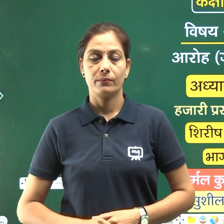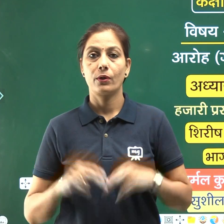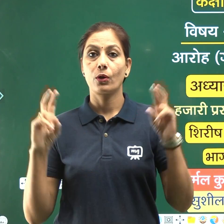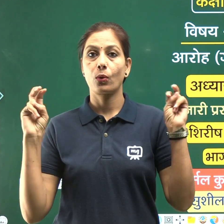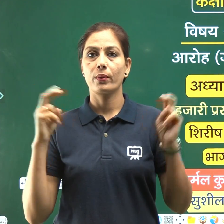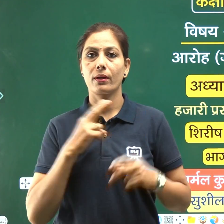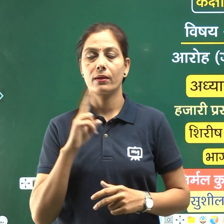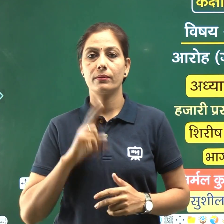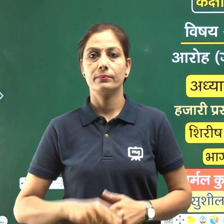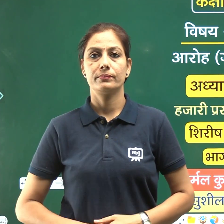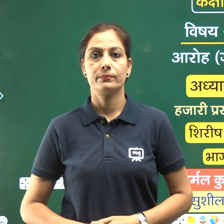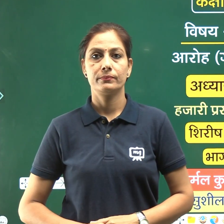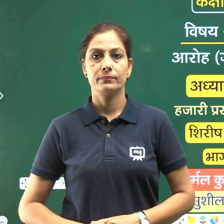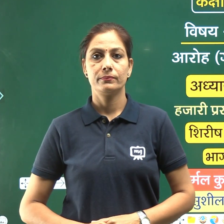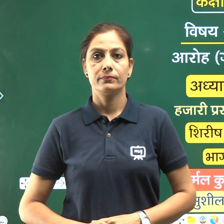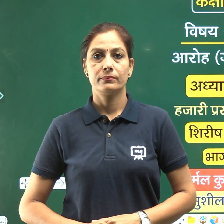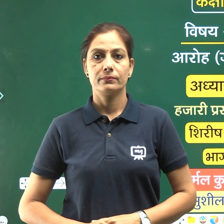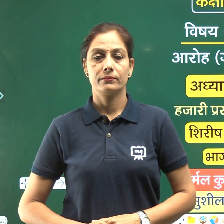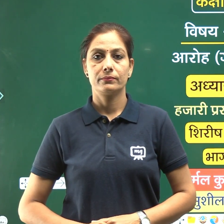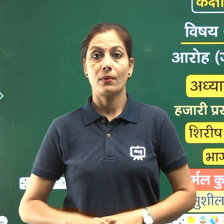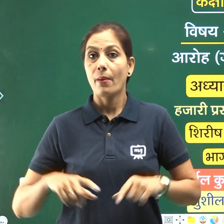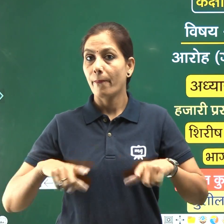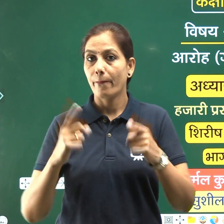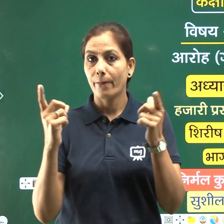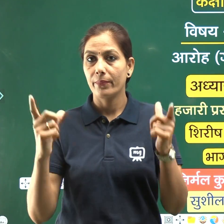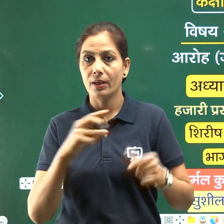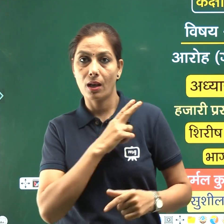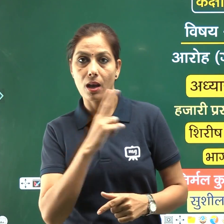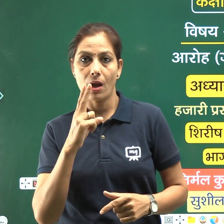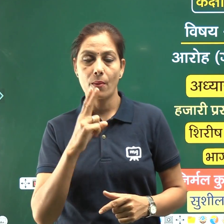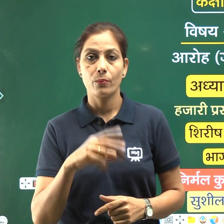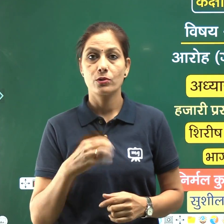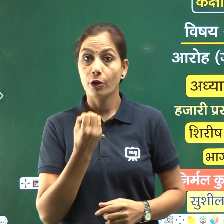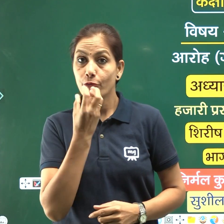अध्याय का नाम शिरीष के फूल।